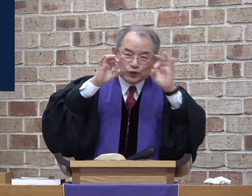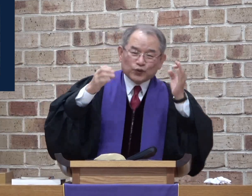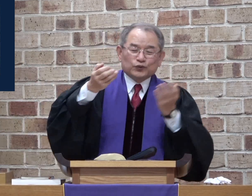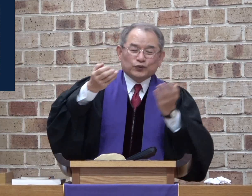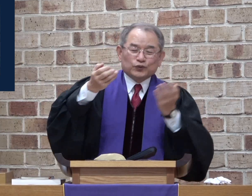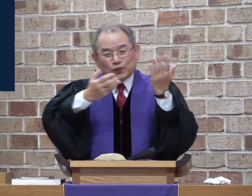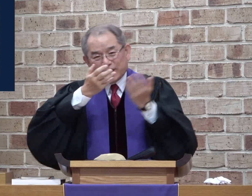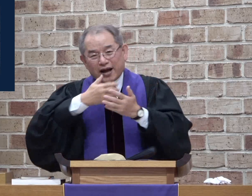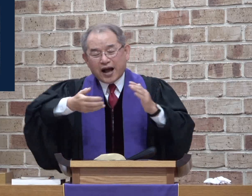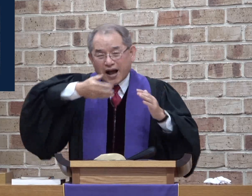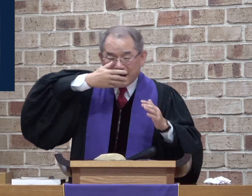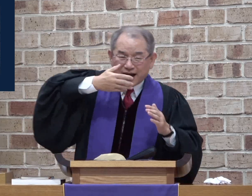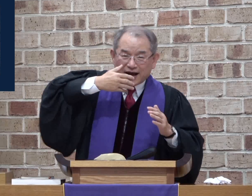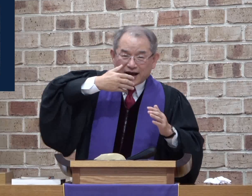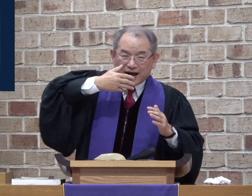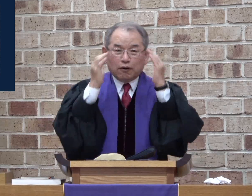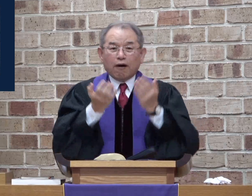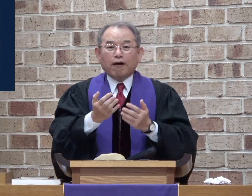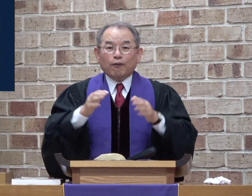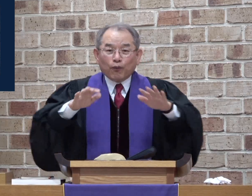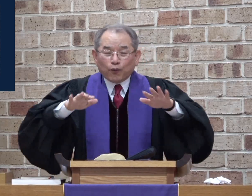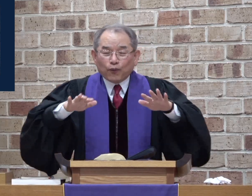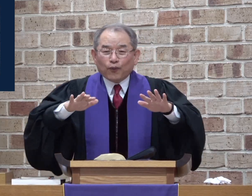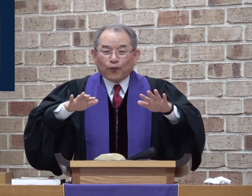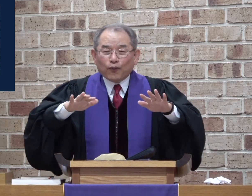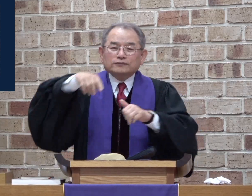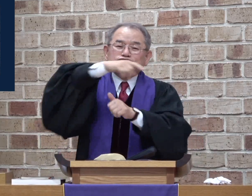또 전도하고 교제를 나누는